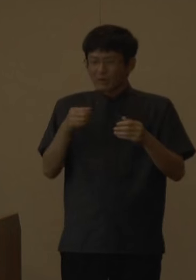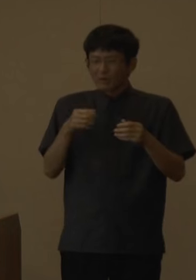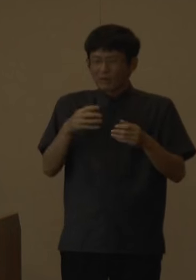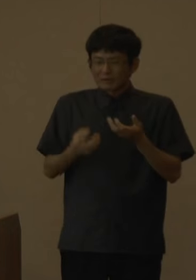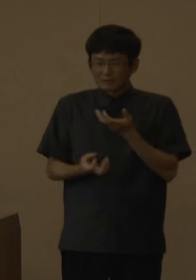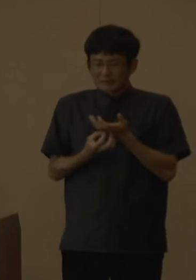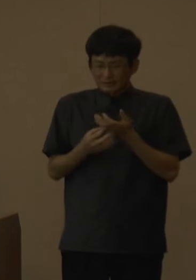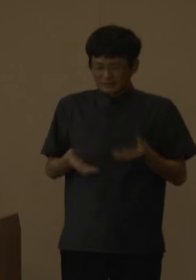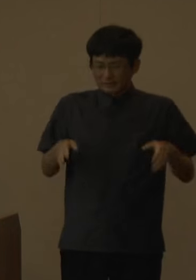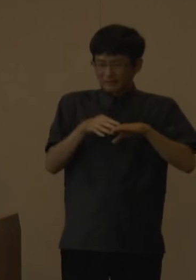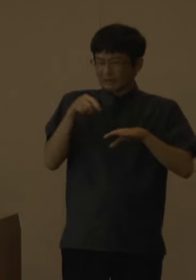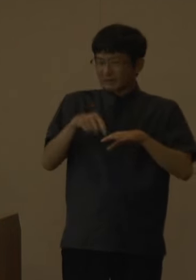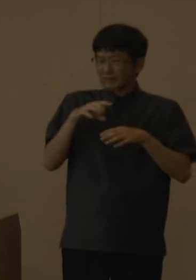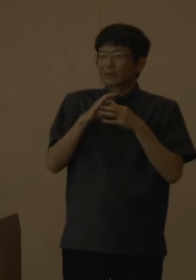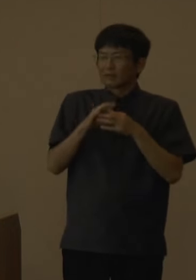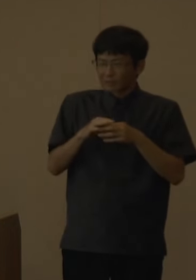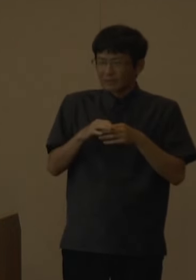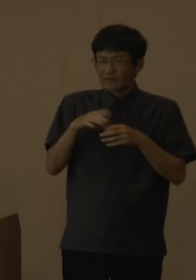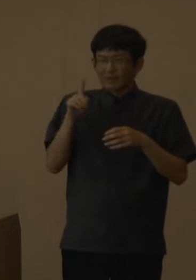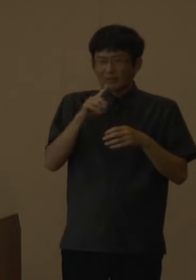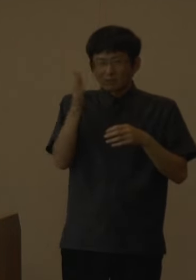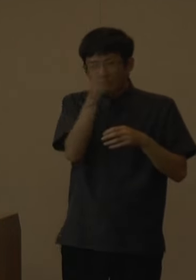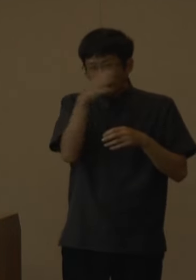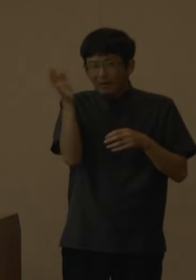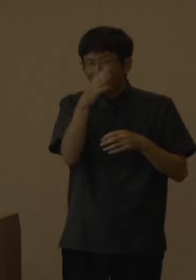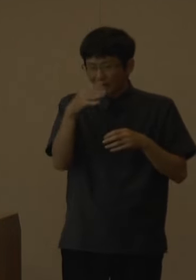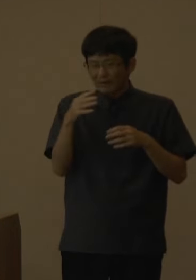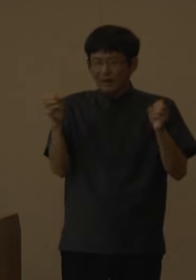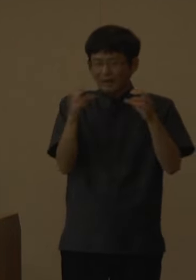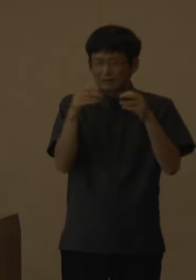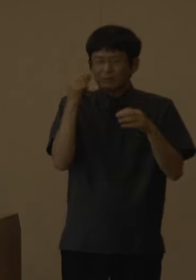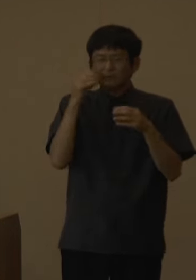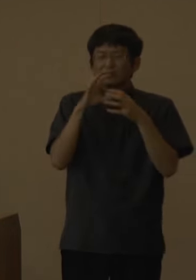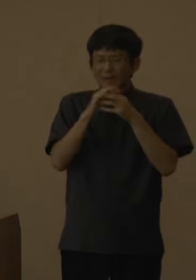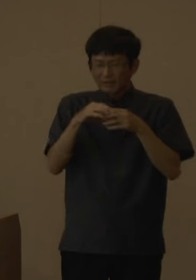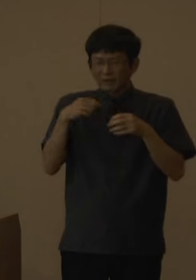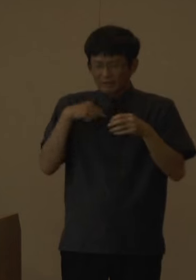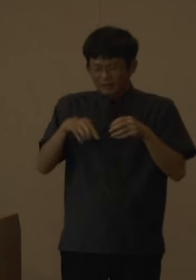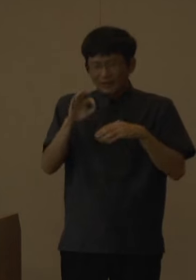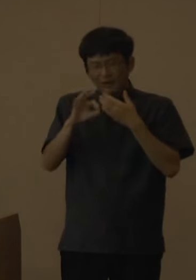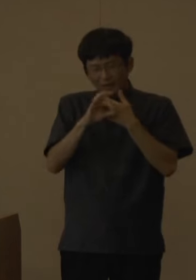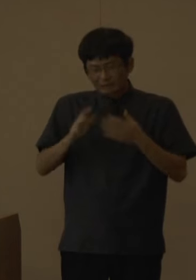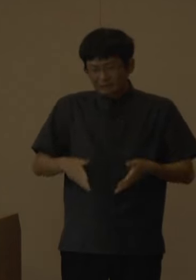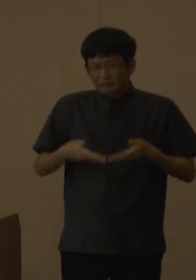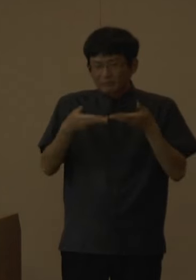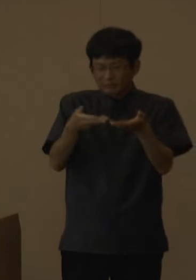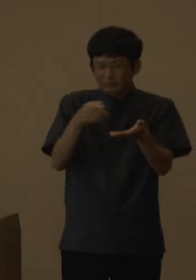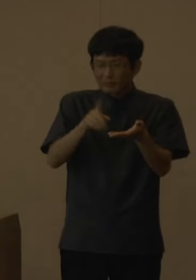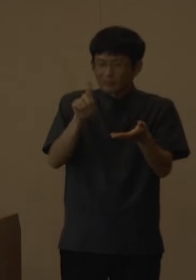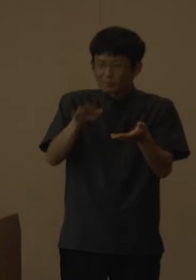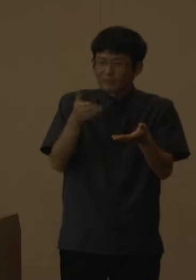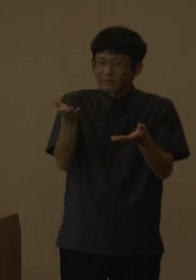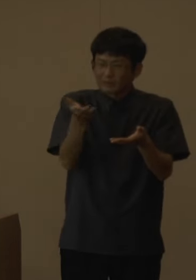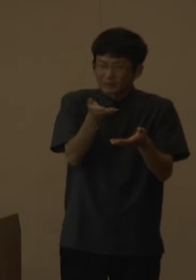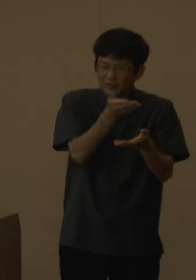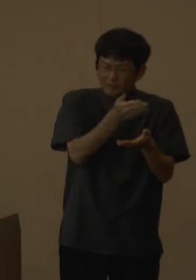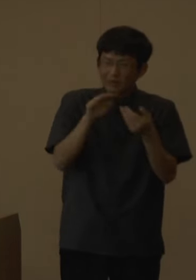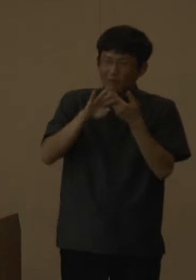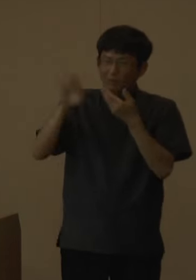話をしてもなかなか着地点が見えないんですけれども、こうであったらどうですかというふうな具体的な他の都道府県の事例な